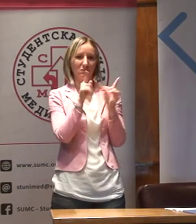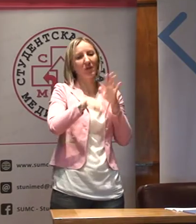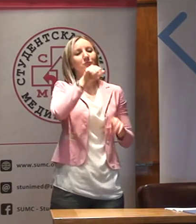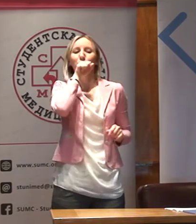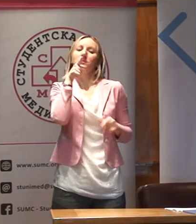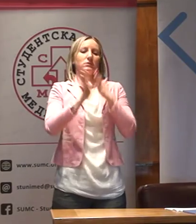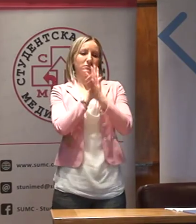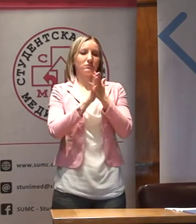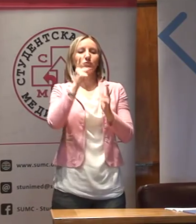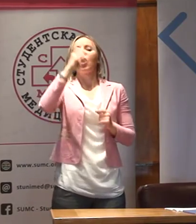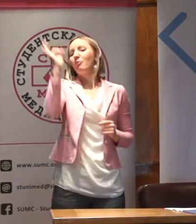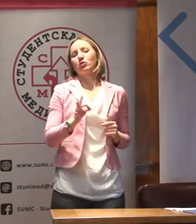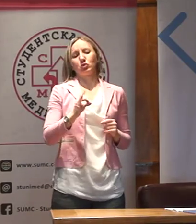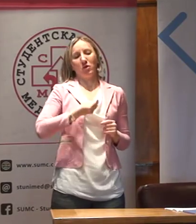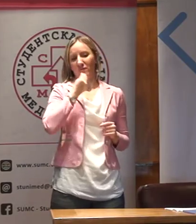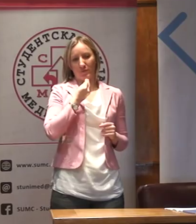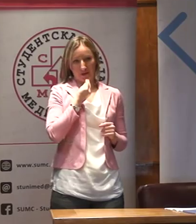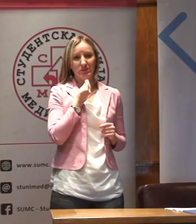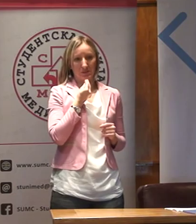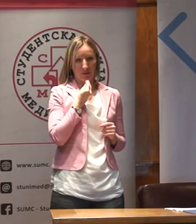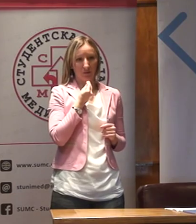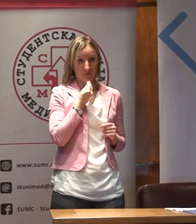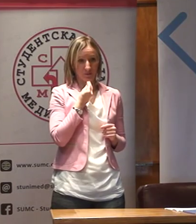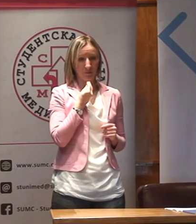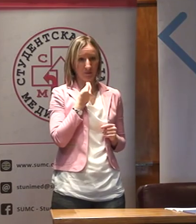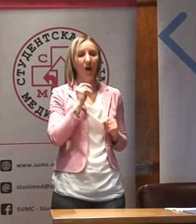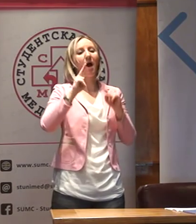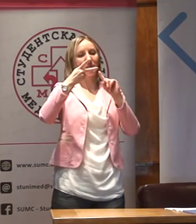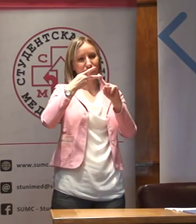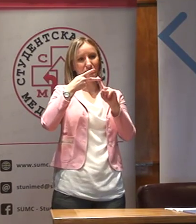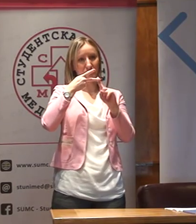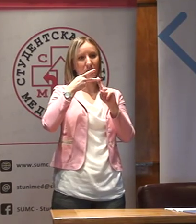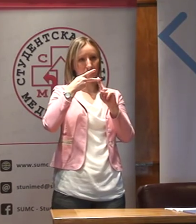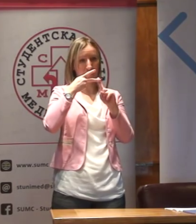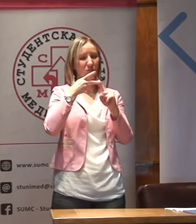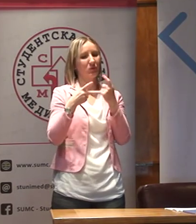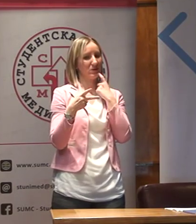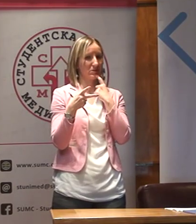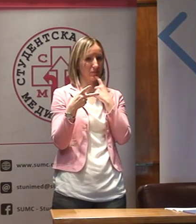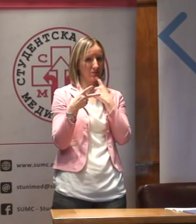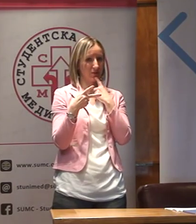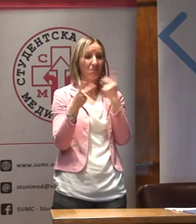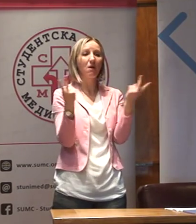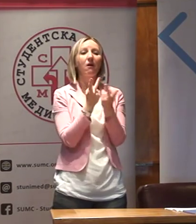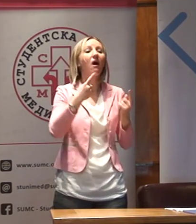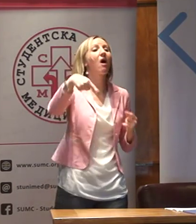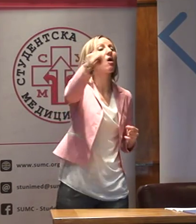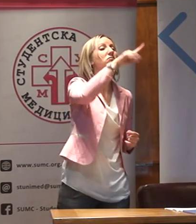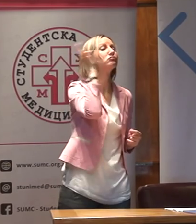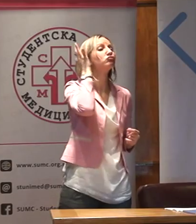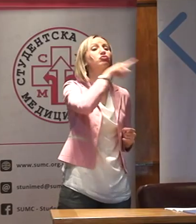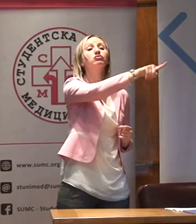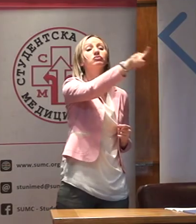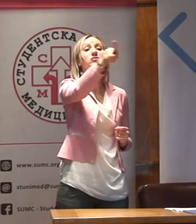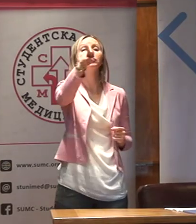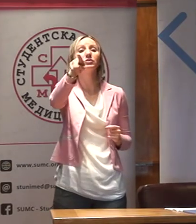njihov prvi način komunikacije i na kome dobijaju 100% potpunu informaciju je znakovni jezik. A drugi